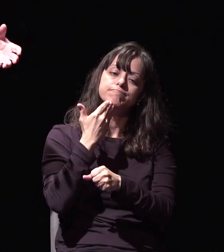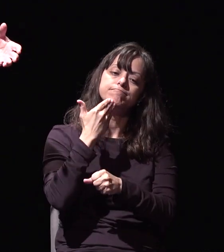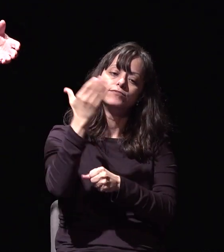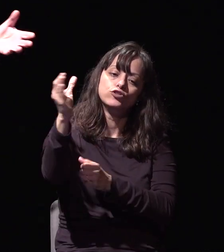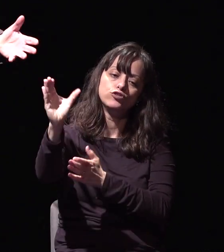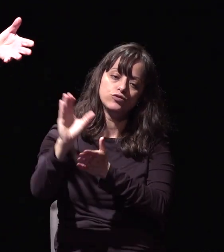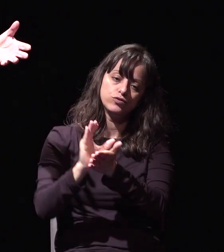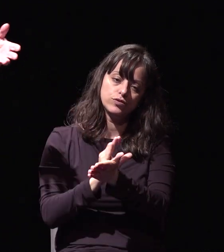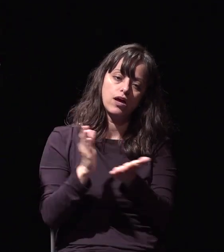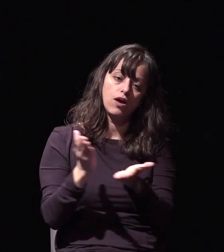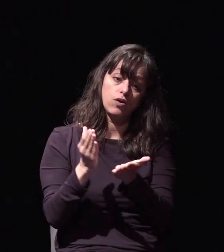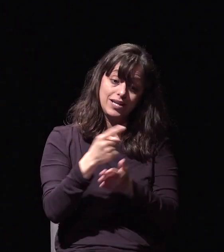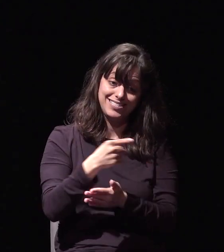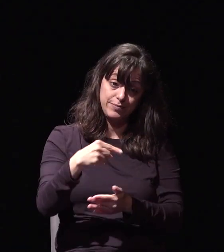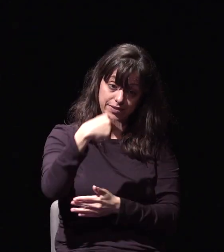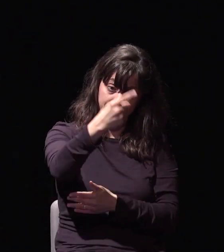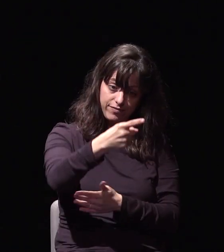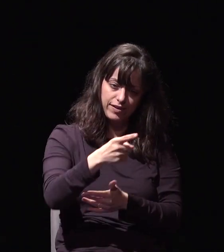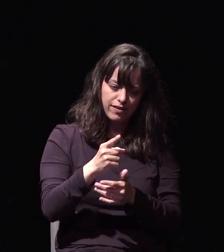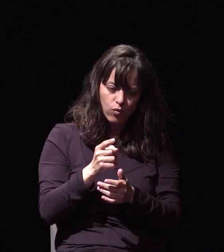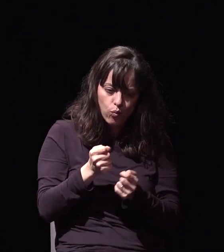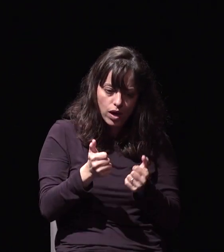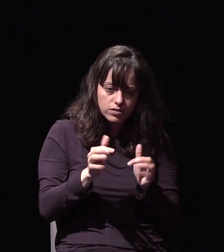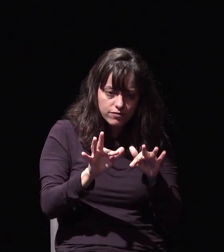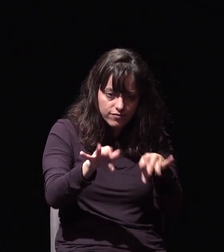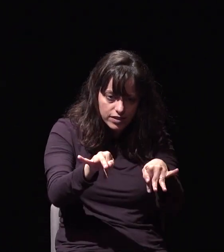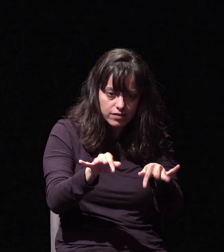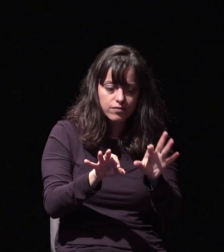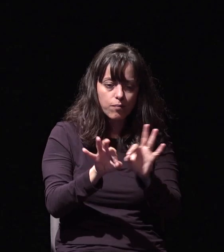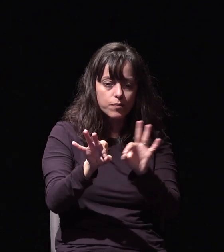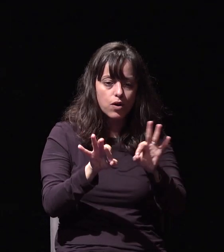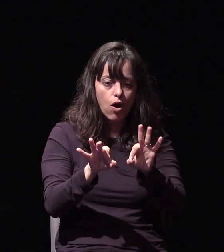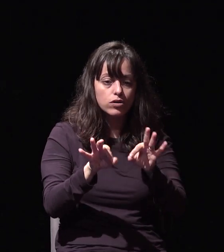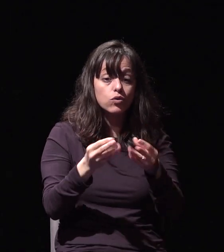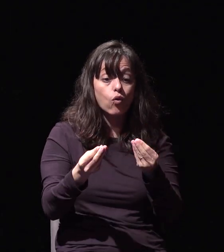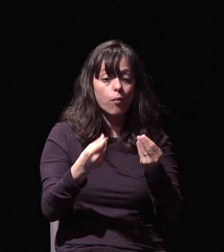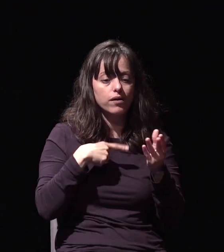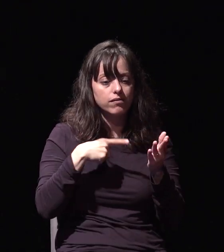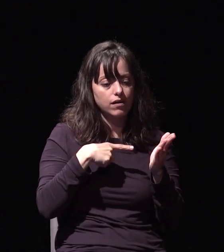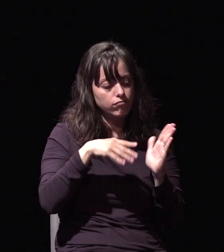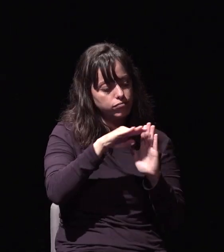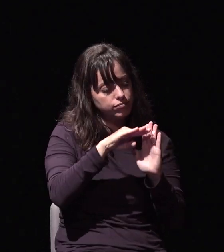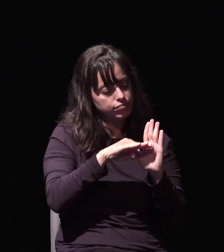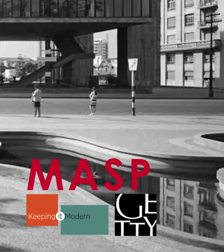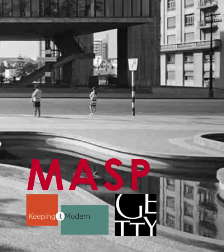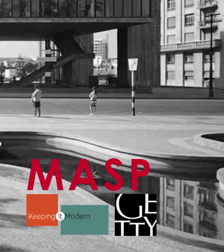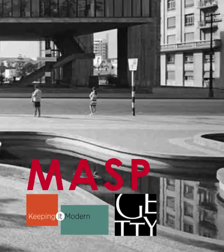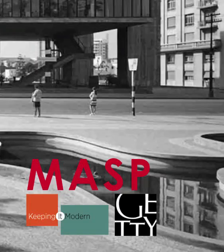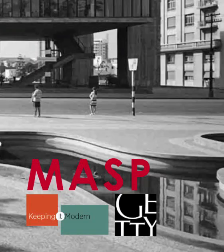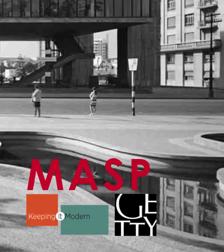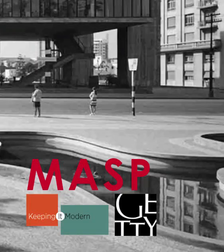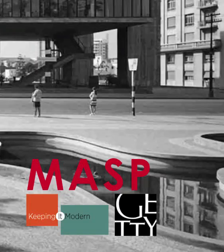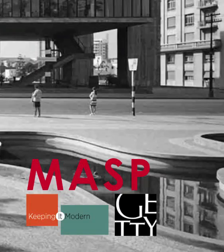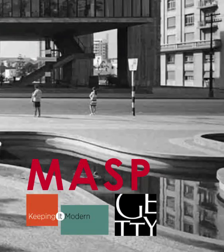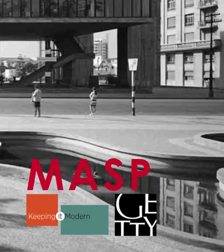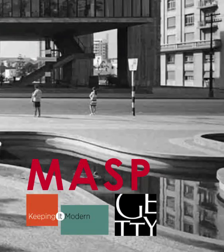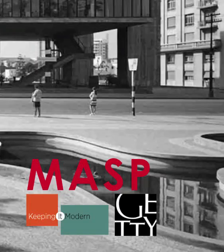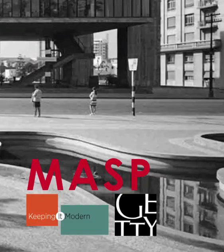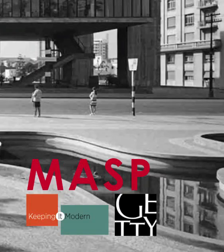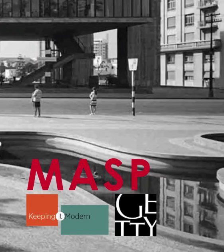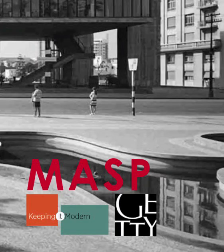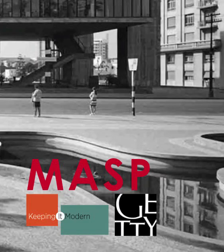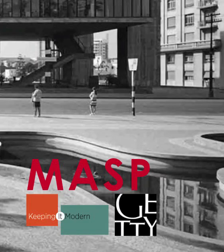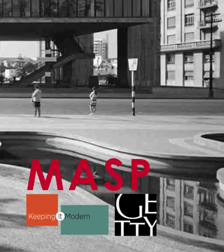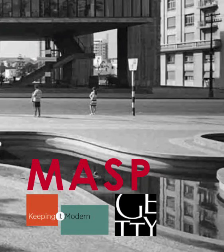estamos acabando, semana que vem, esse projeto que tem os procedimentos para cuidar da estrutura do prédio. Uma equipe